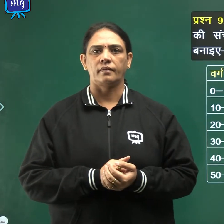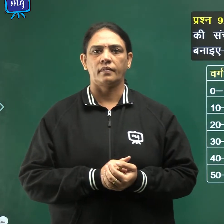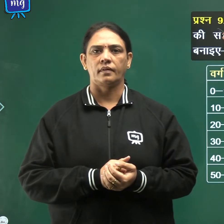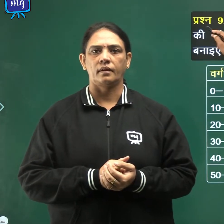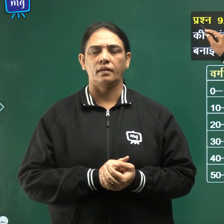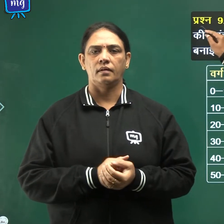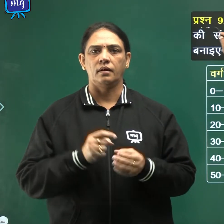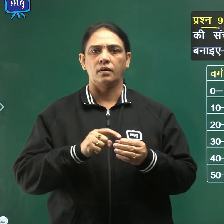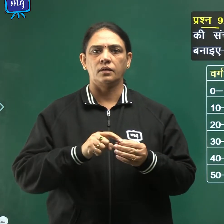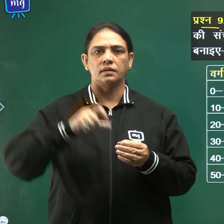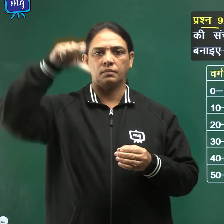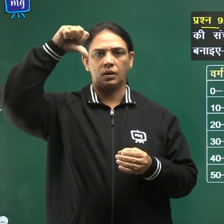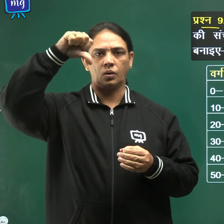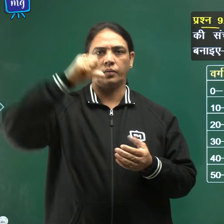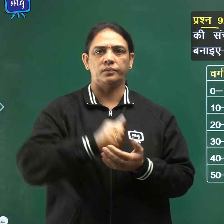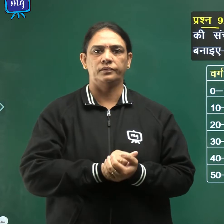प्रश्न नंबर 9,